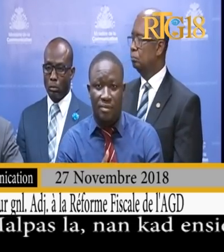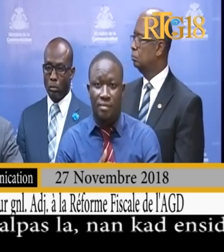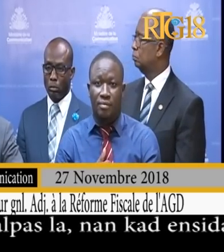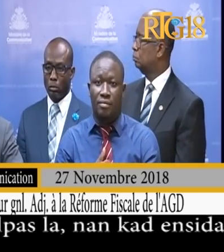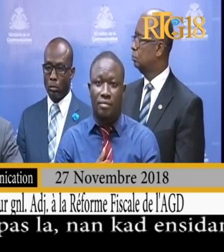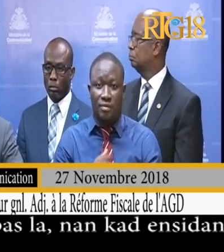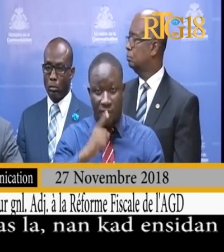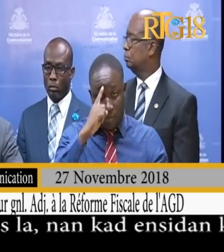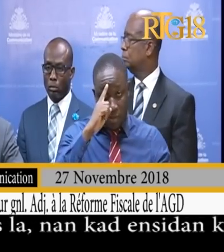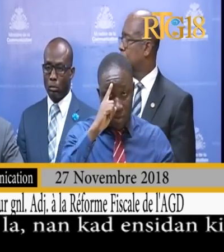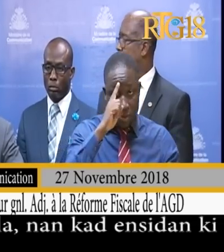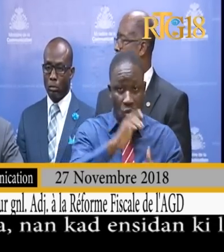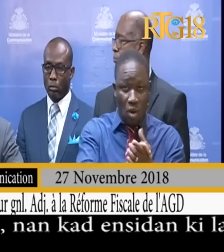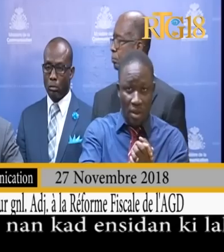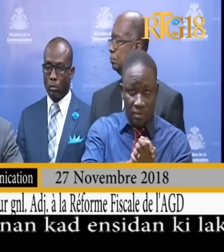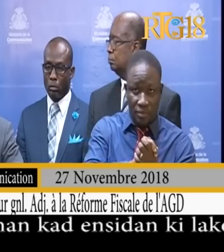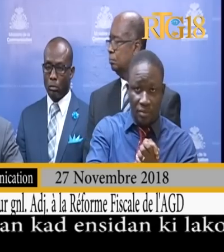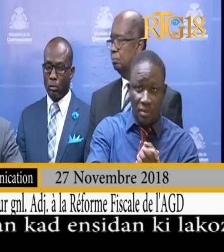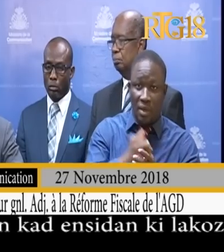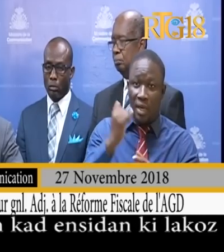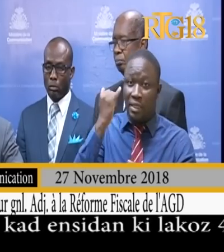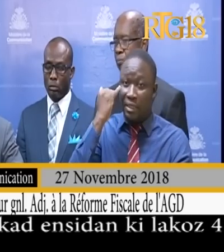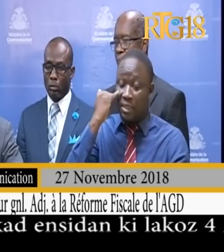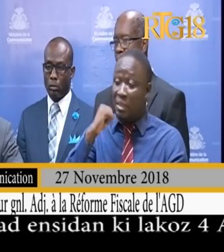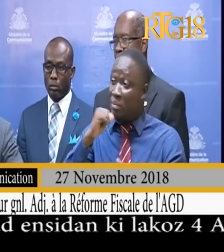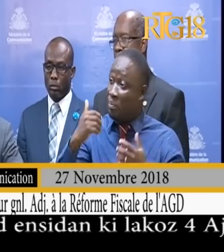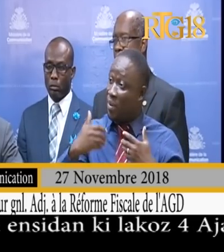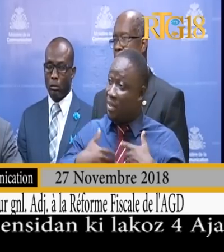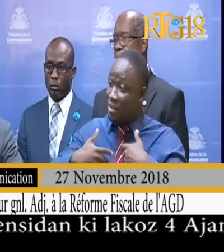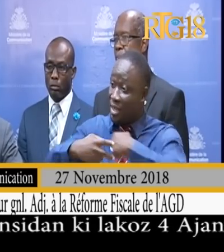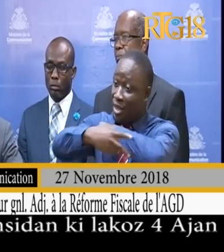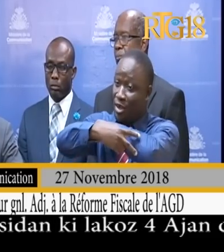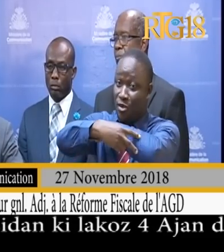mwen kwe ke, si pat gen kontribane,